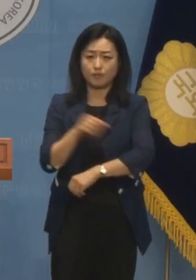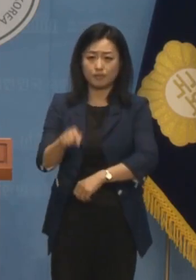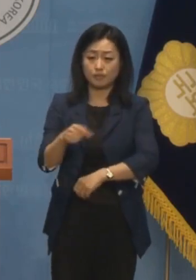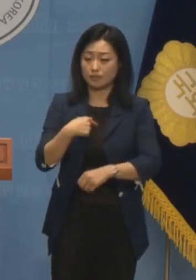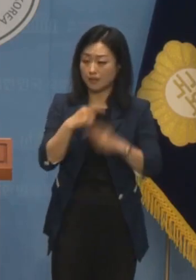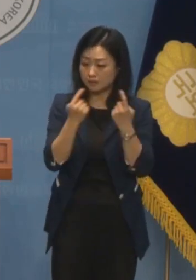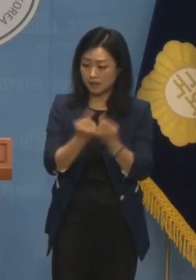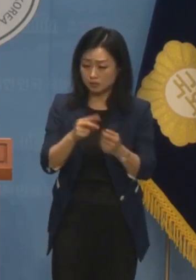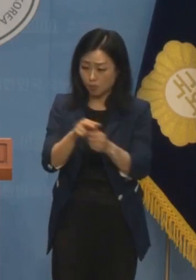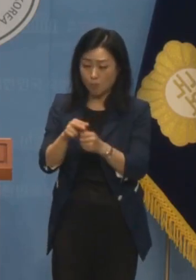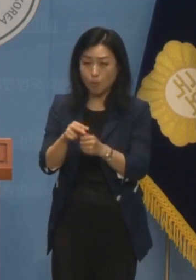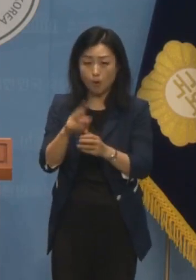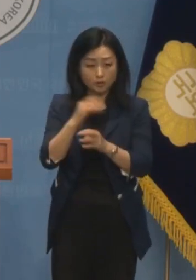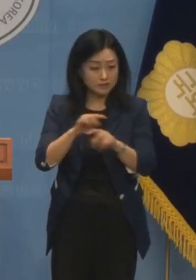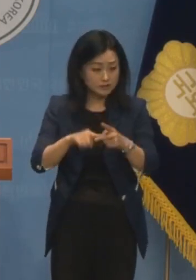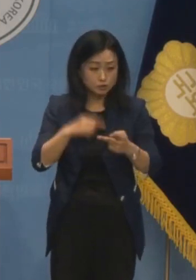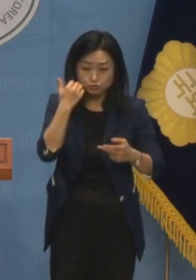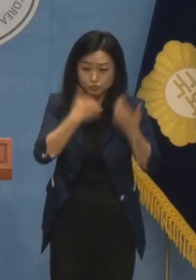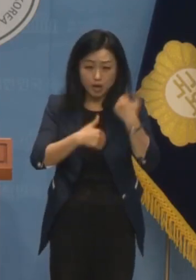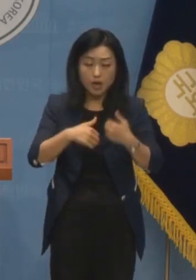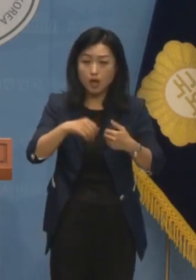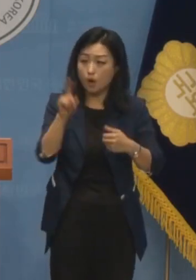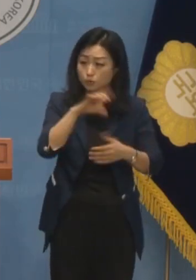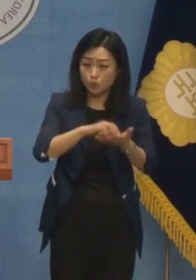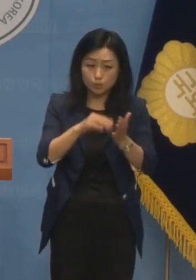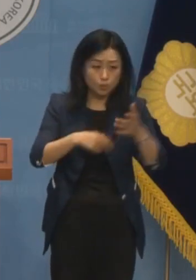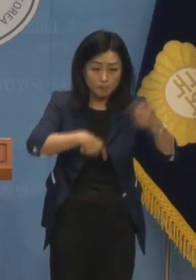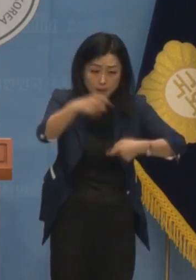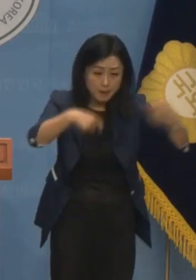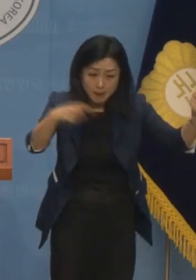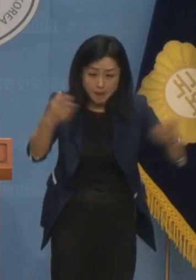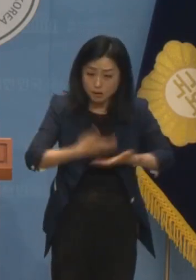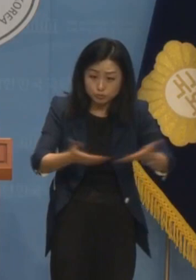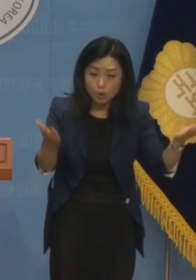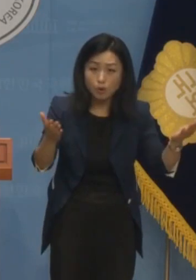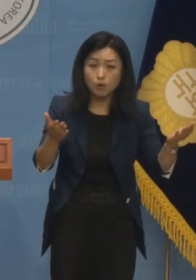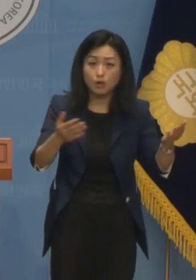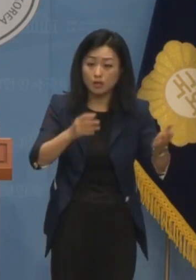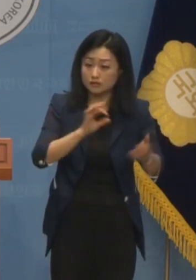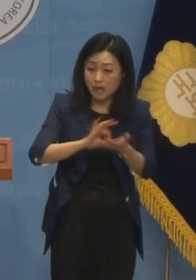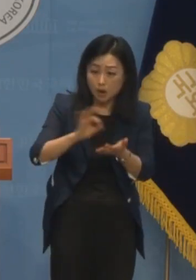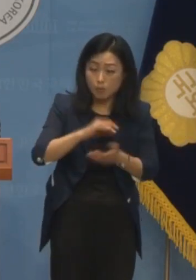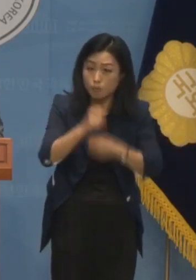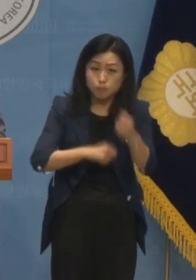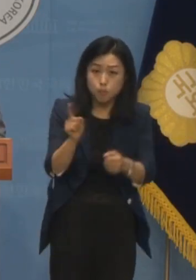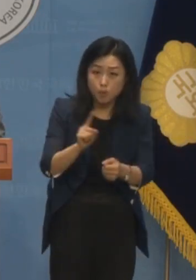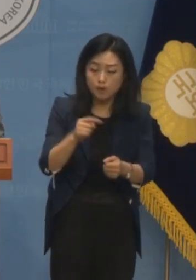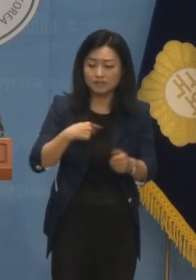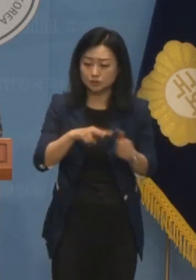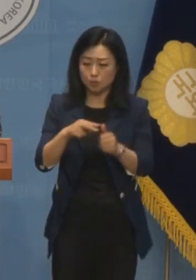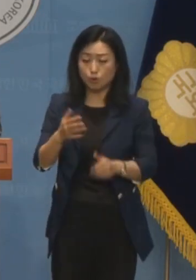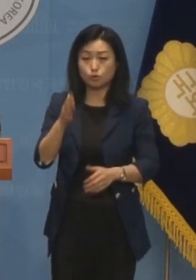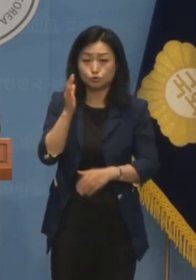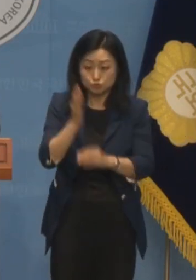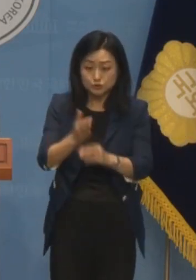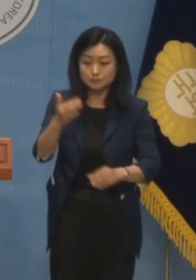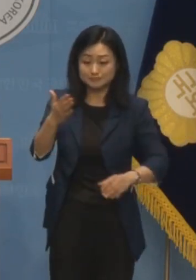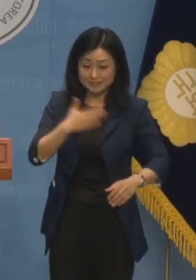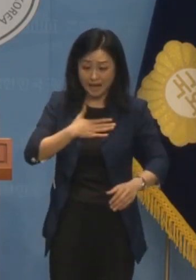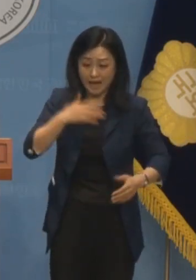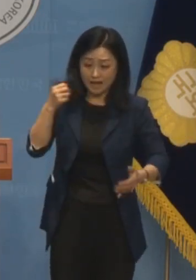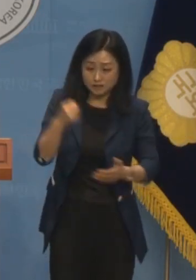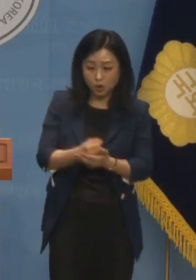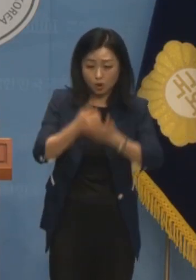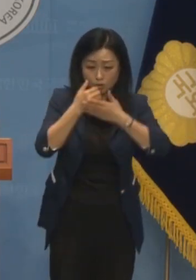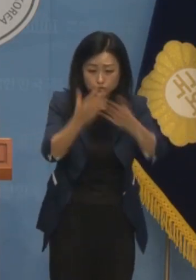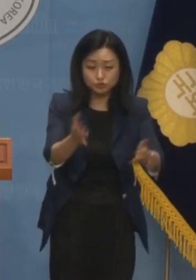관한 정보가 언제 누구에게 어느 범위까지 알려지고 이용되도록 할 것인지 그 정보 주체가 스스로